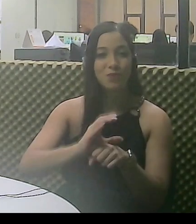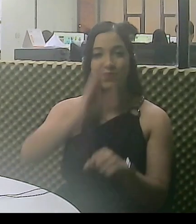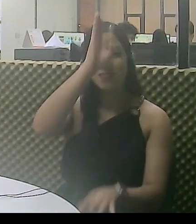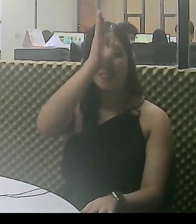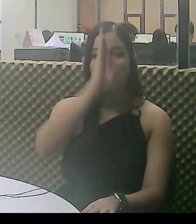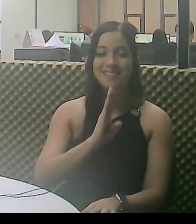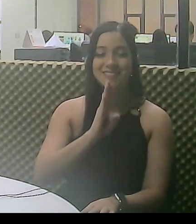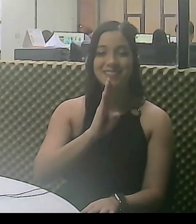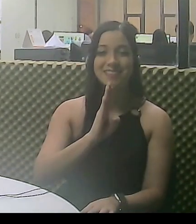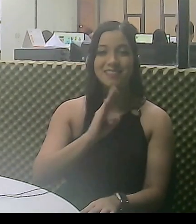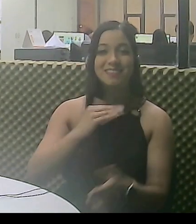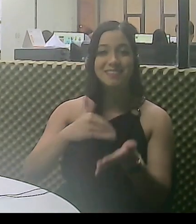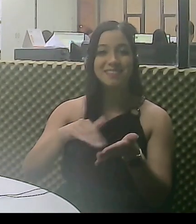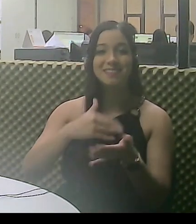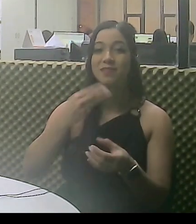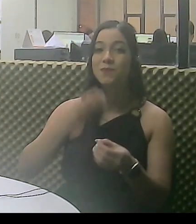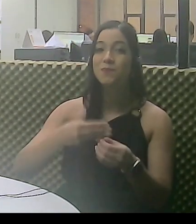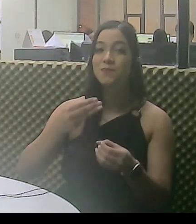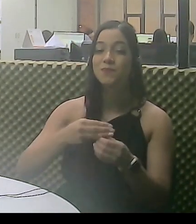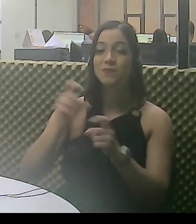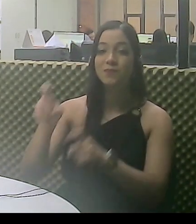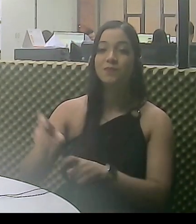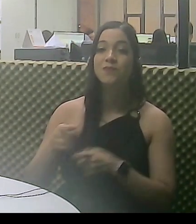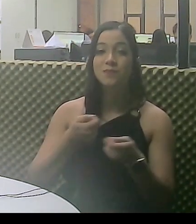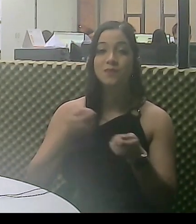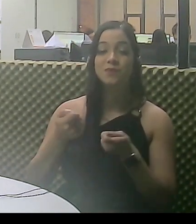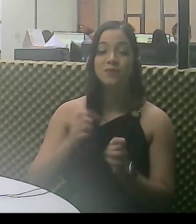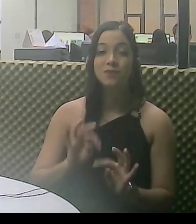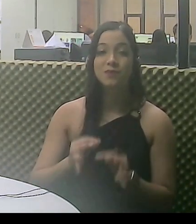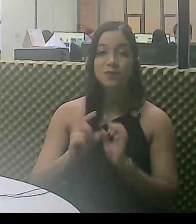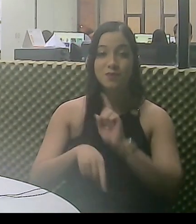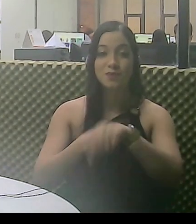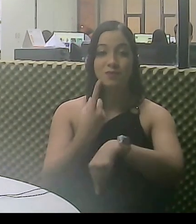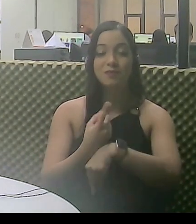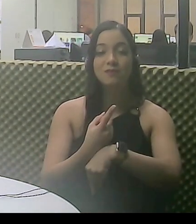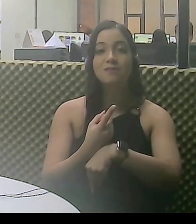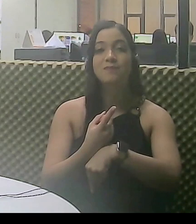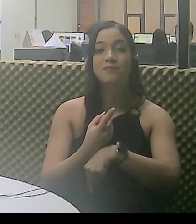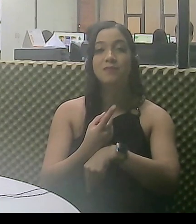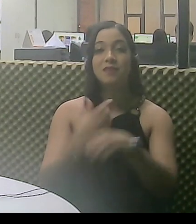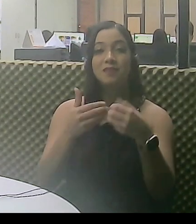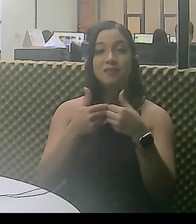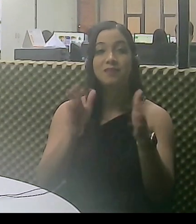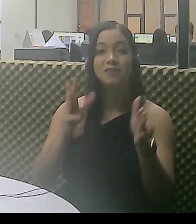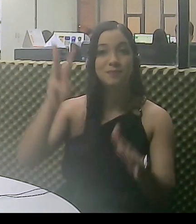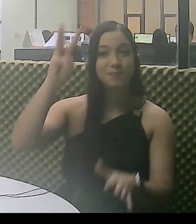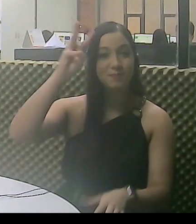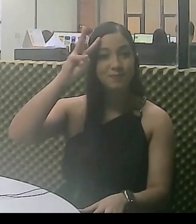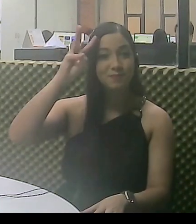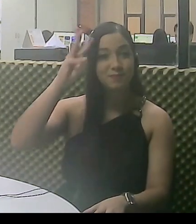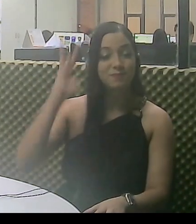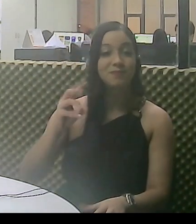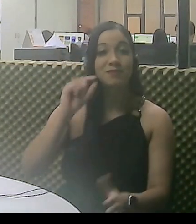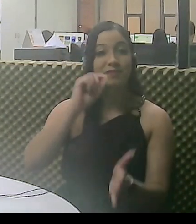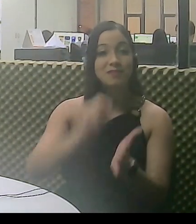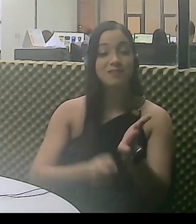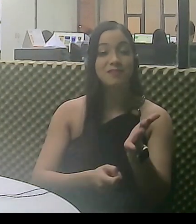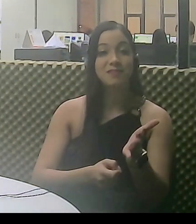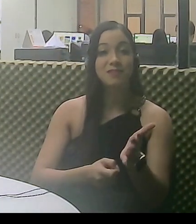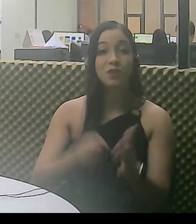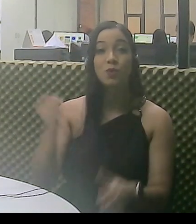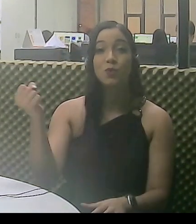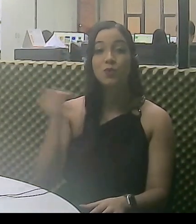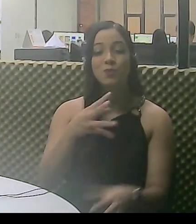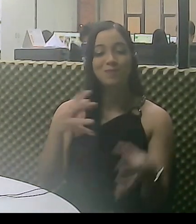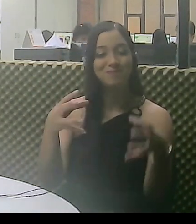gratuita, a Secretaria Municipal de Agronegócio, Economia e Inovação abriu nesta terça-feira inscrições para uma